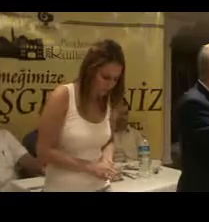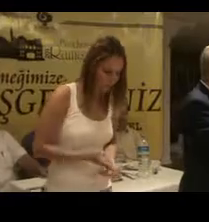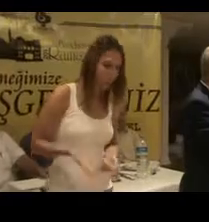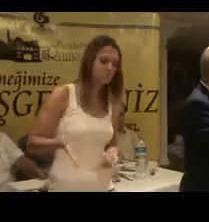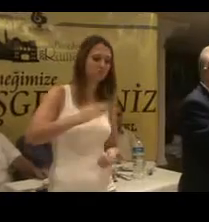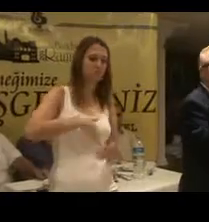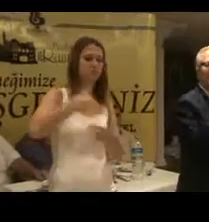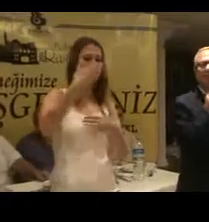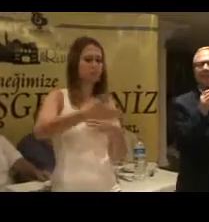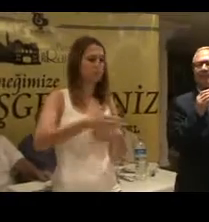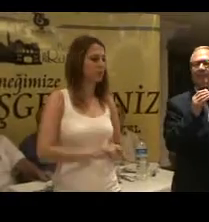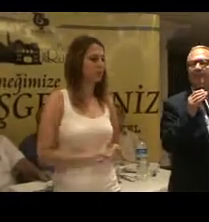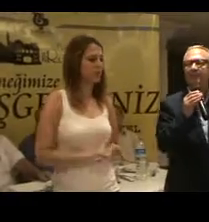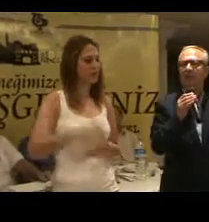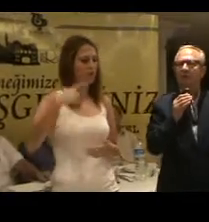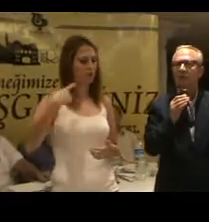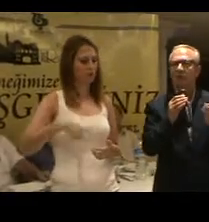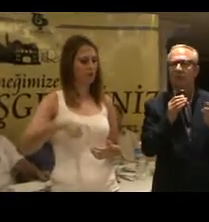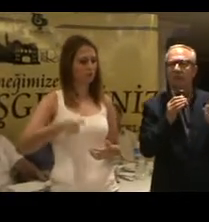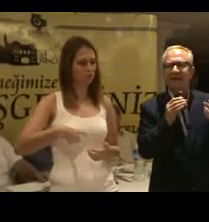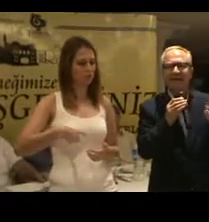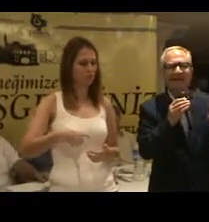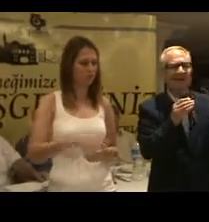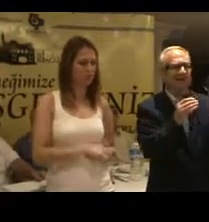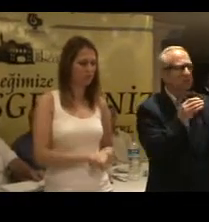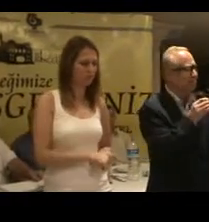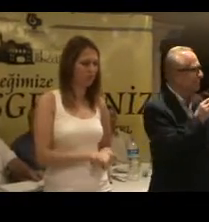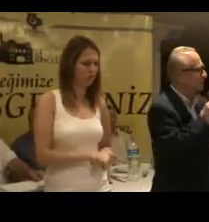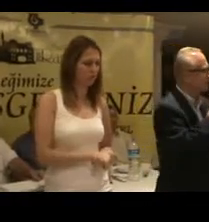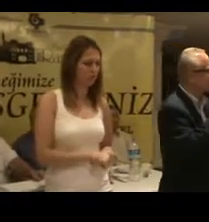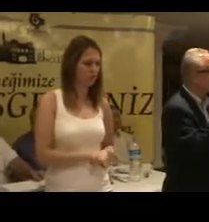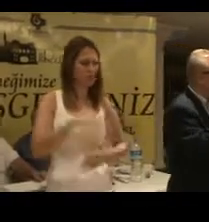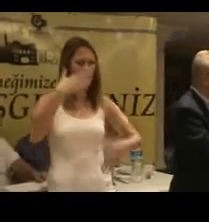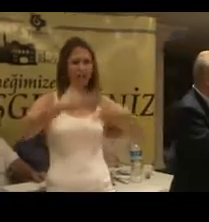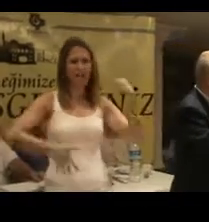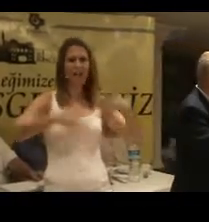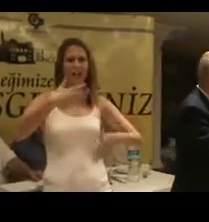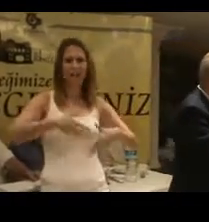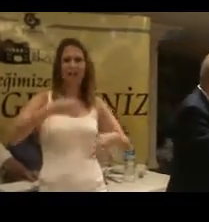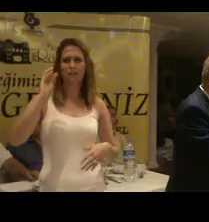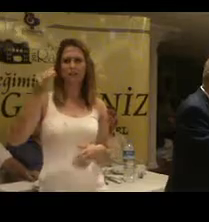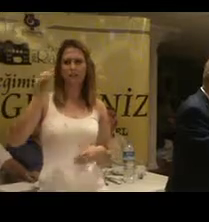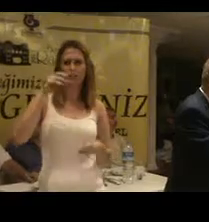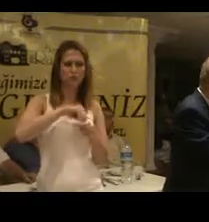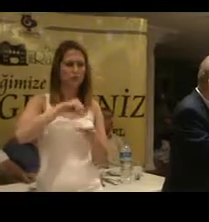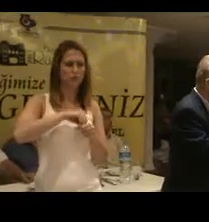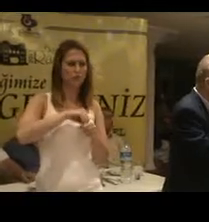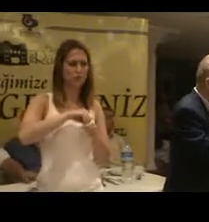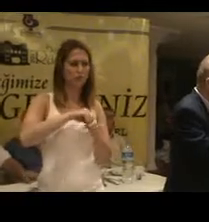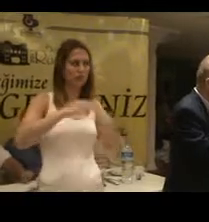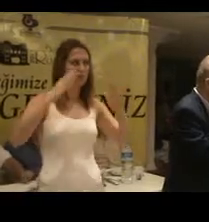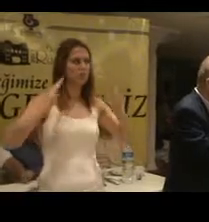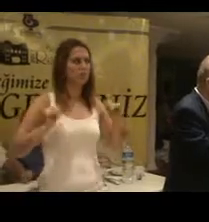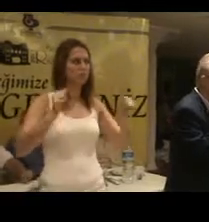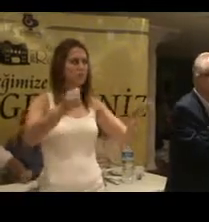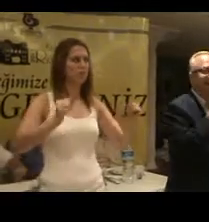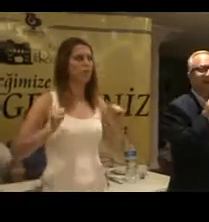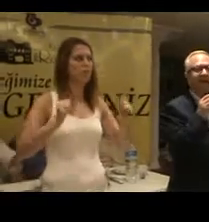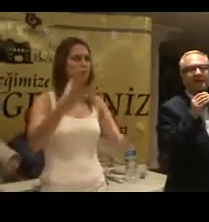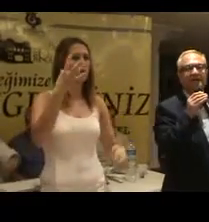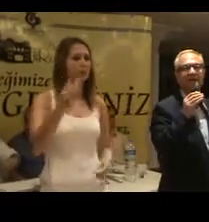ötesinde özellikle bu engelli çocuklarımızın yararlanacağı parkları onların